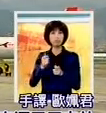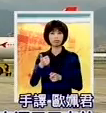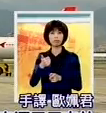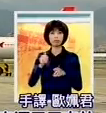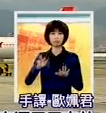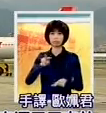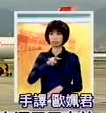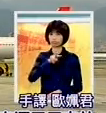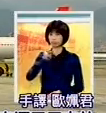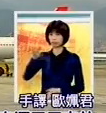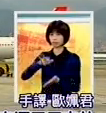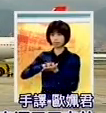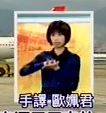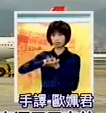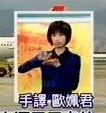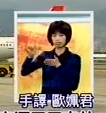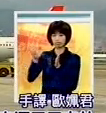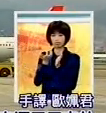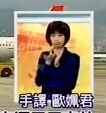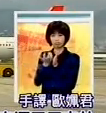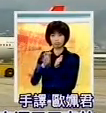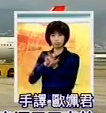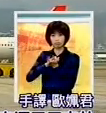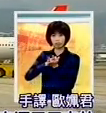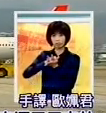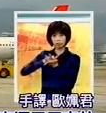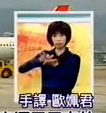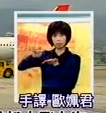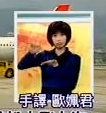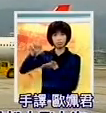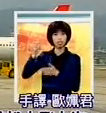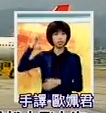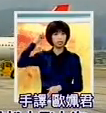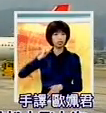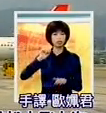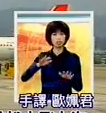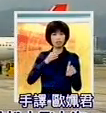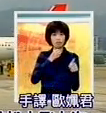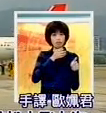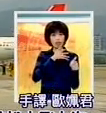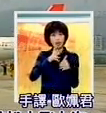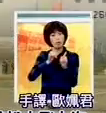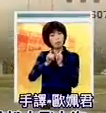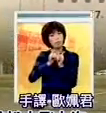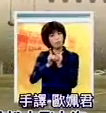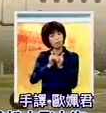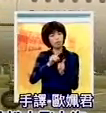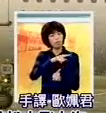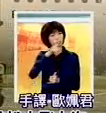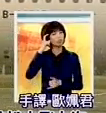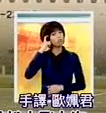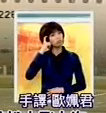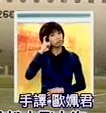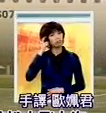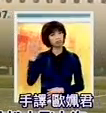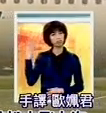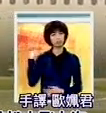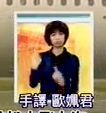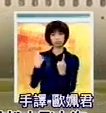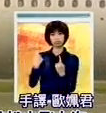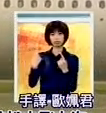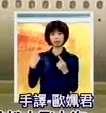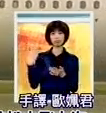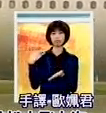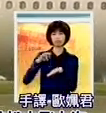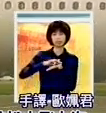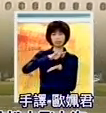面，我们可以看到飞机正准备起飞。而稍早我们访问到现场的这个旅客哦，都提到就是说，比起过去转机